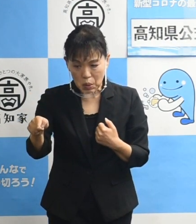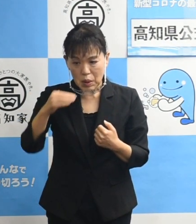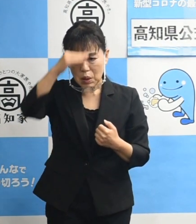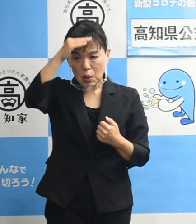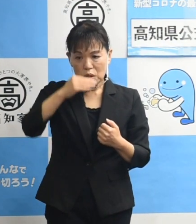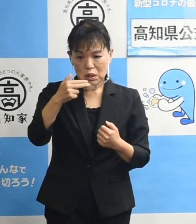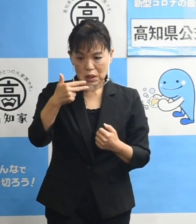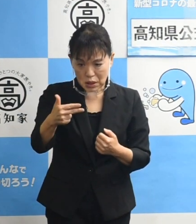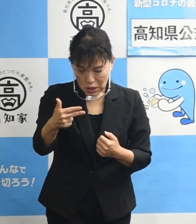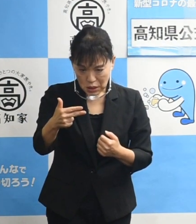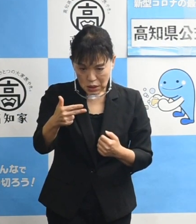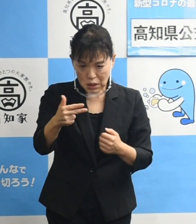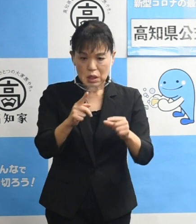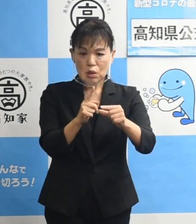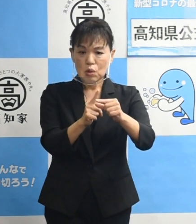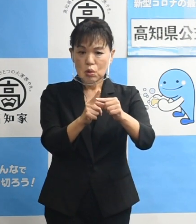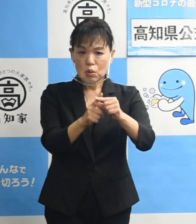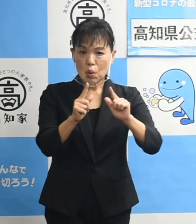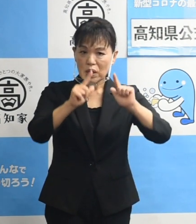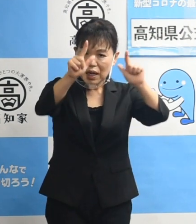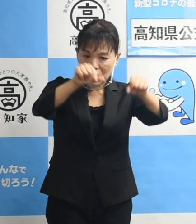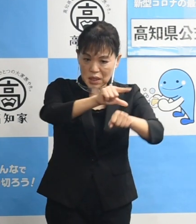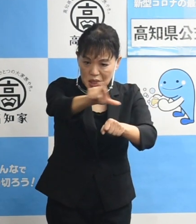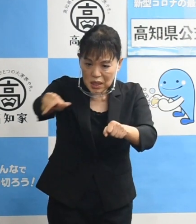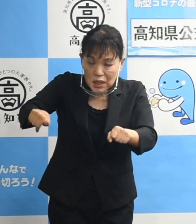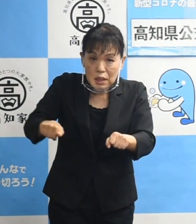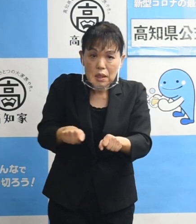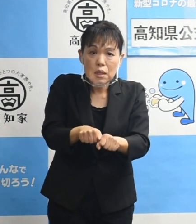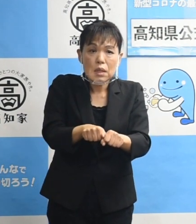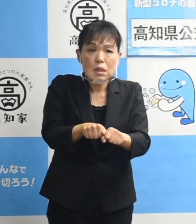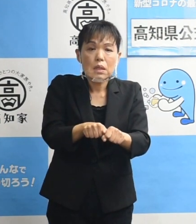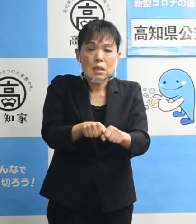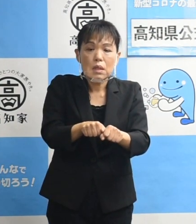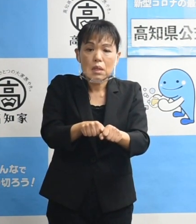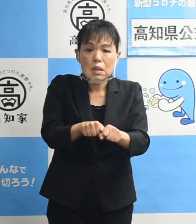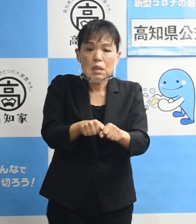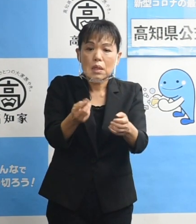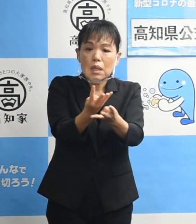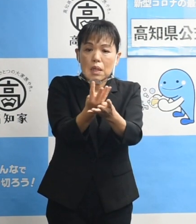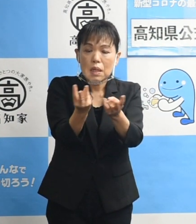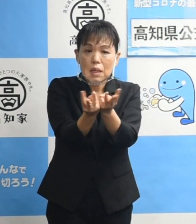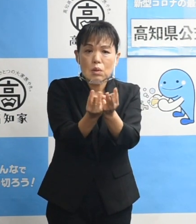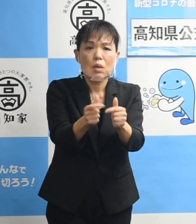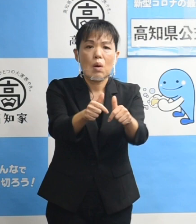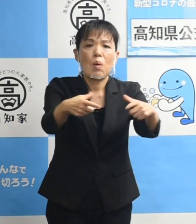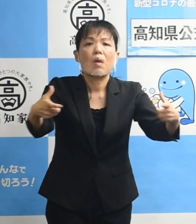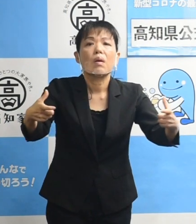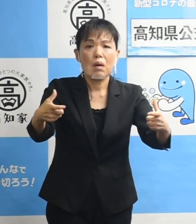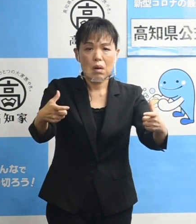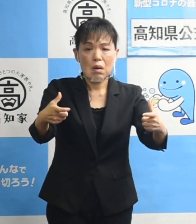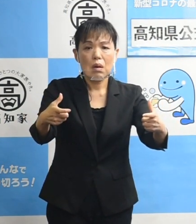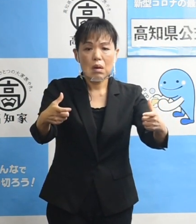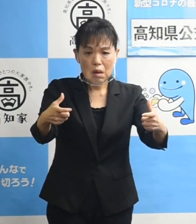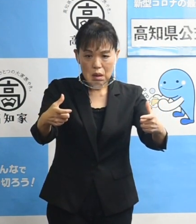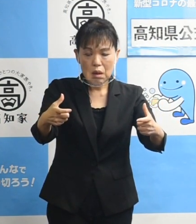知市、そして中央東エリアがかなり高知市と並んで感染拡大しておりますので、この高